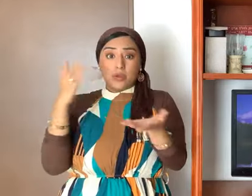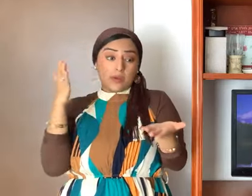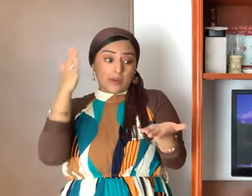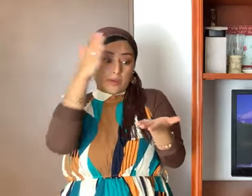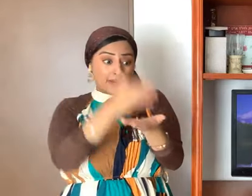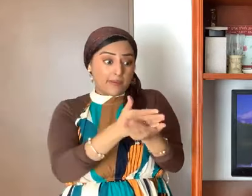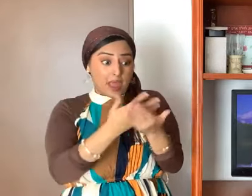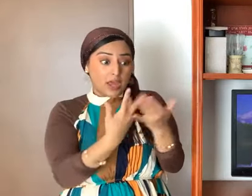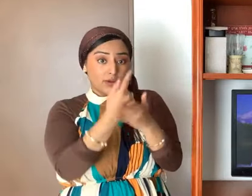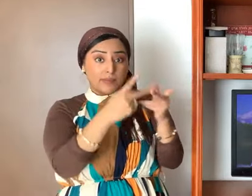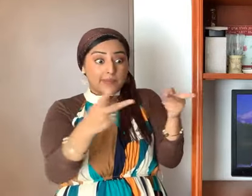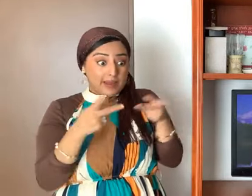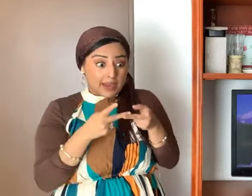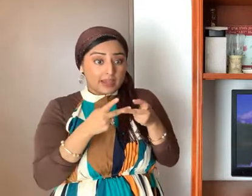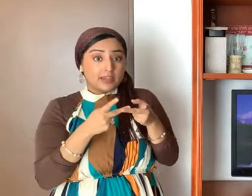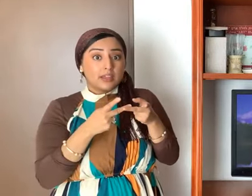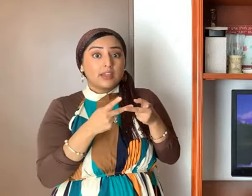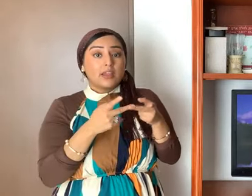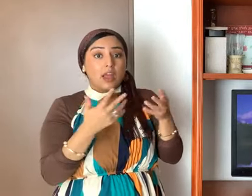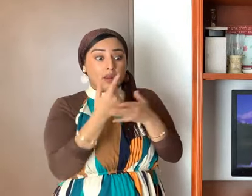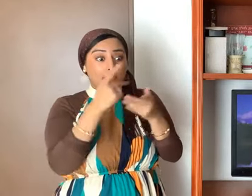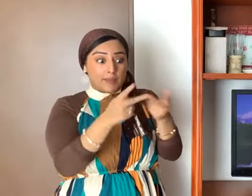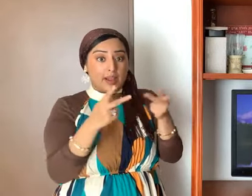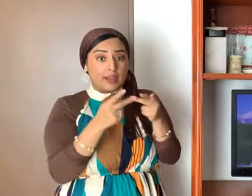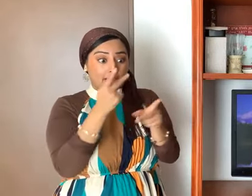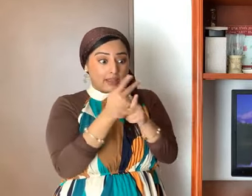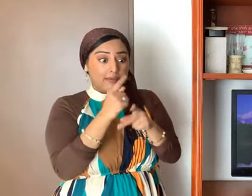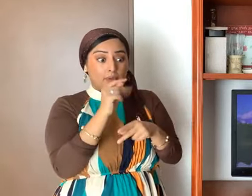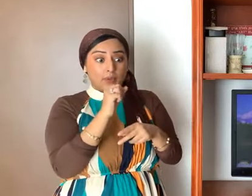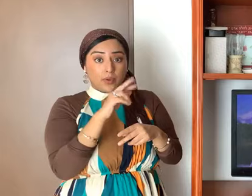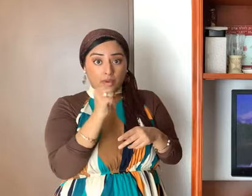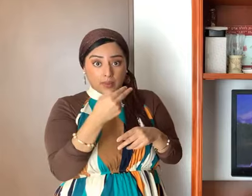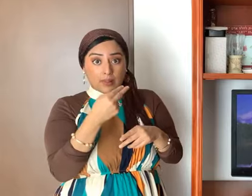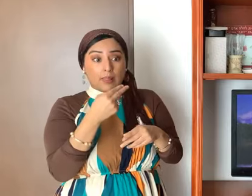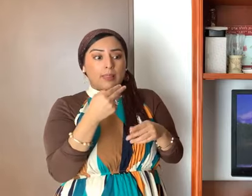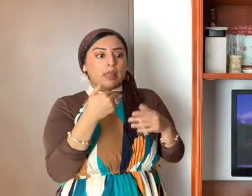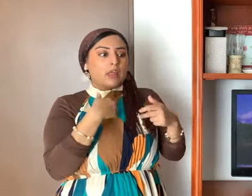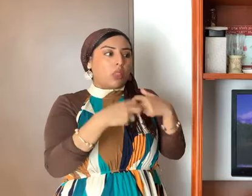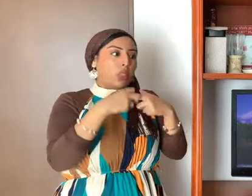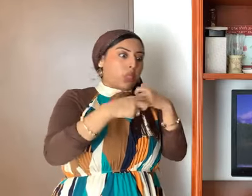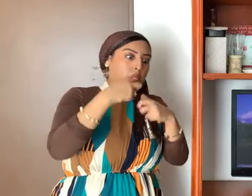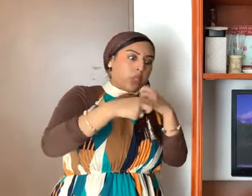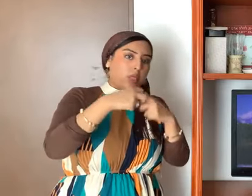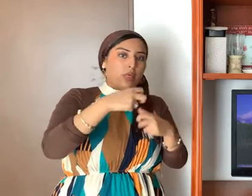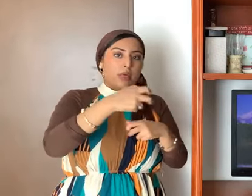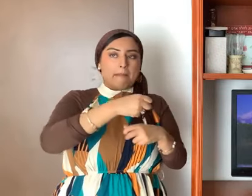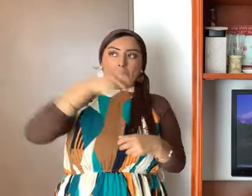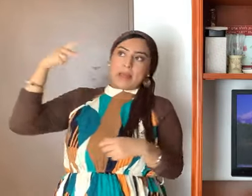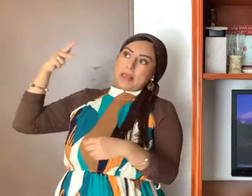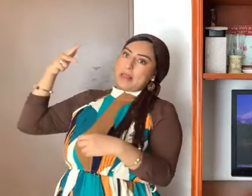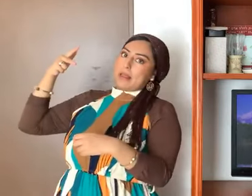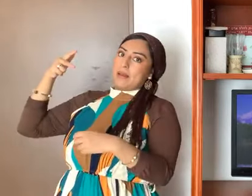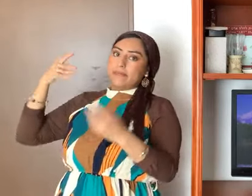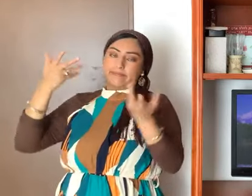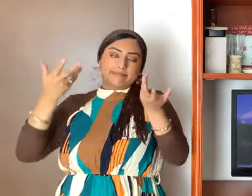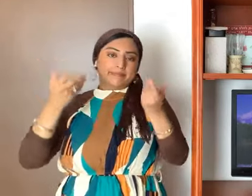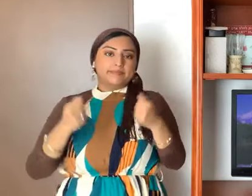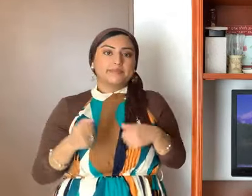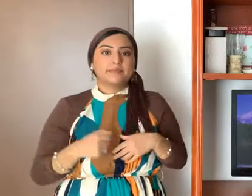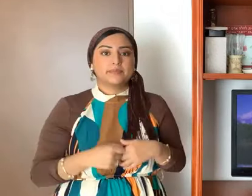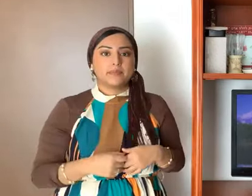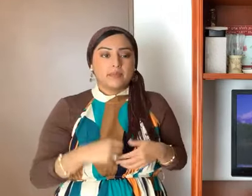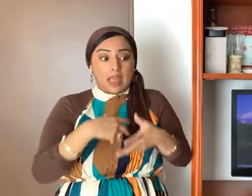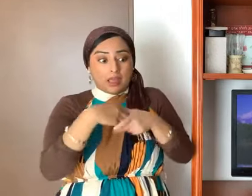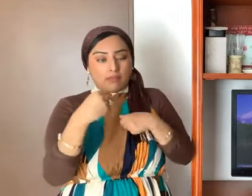llegan a donde van, a donde dicen que van a guardar Torah, empiezan con problemas y terminan regresándose. Entonces, ¿salieron?